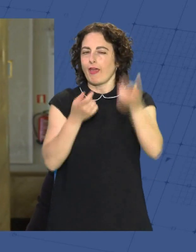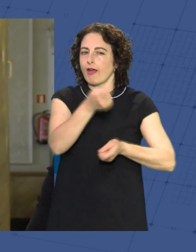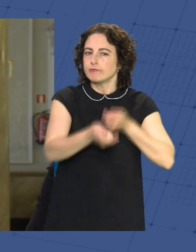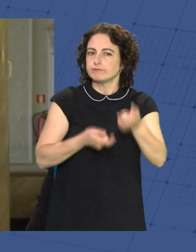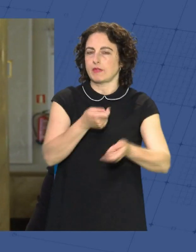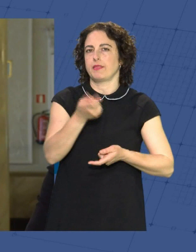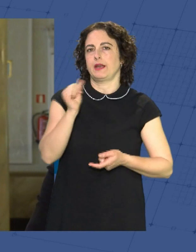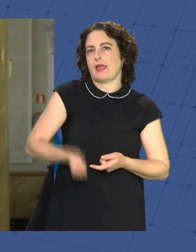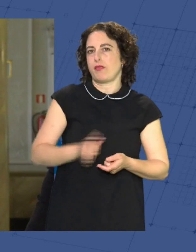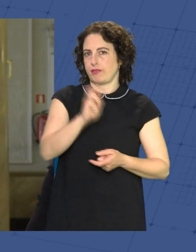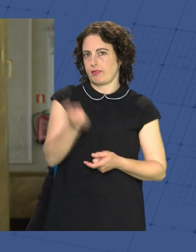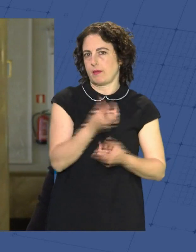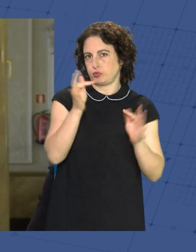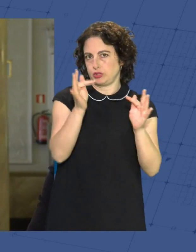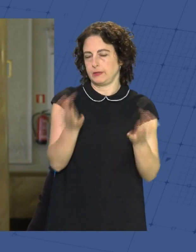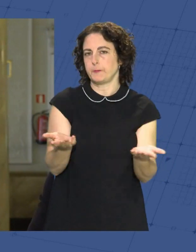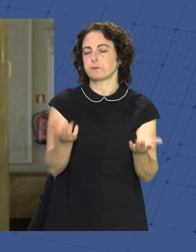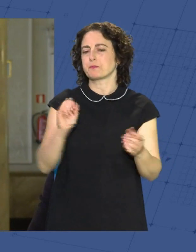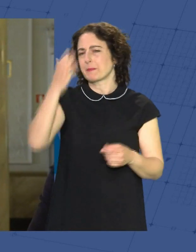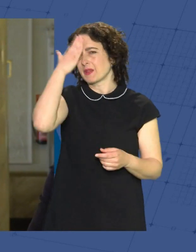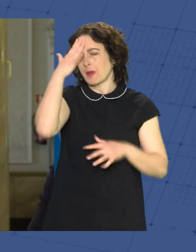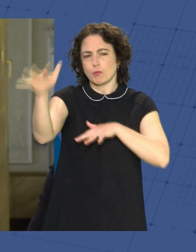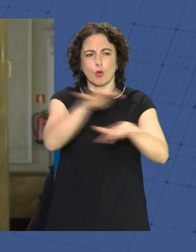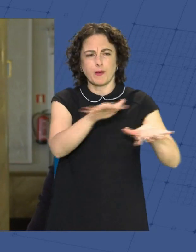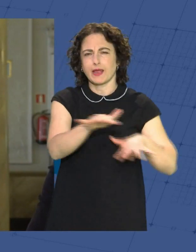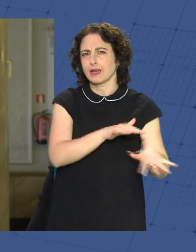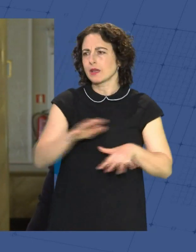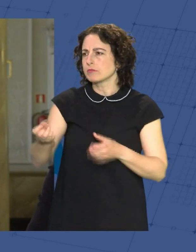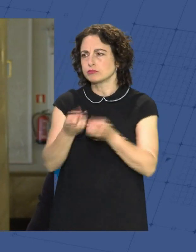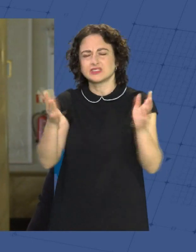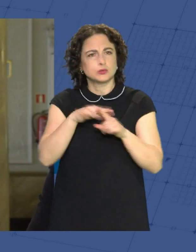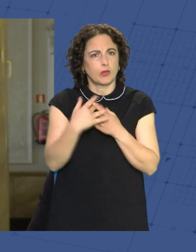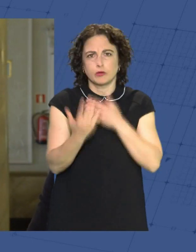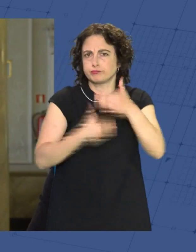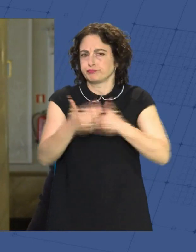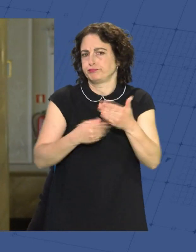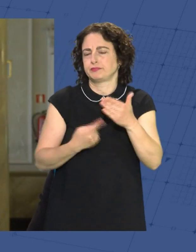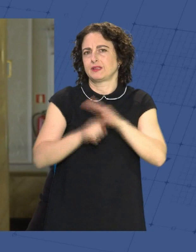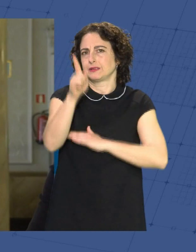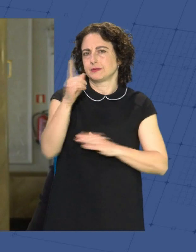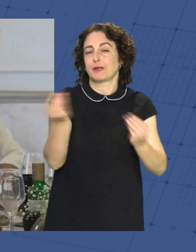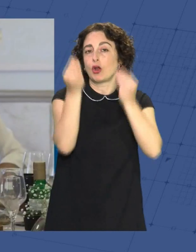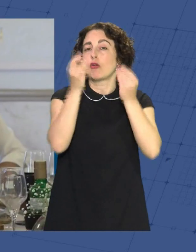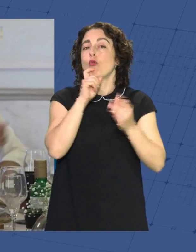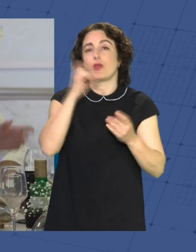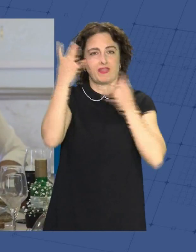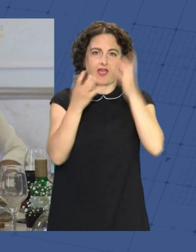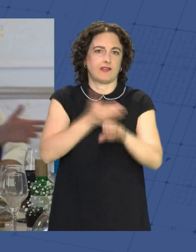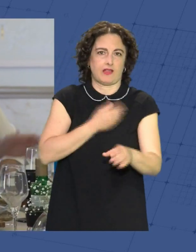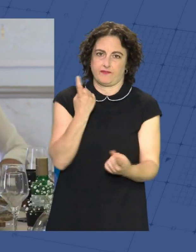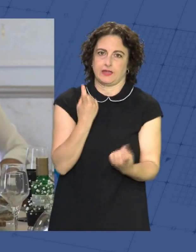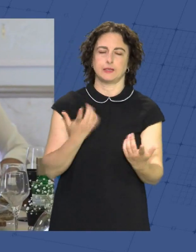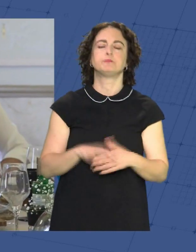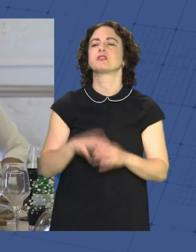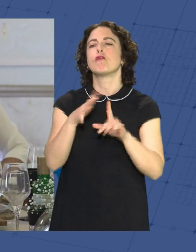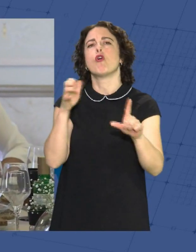y lo principal para movilizar y para mover cualquier situación, para mejorarla, son siempre las ideas. Un foro que este